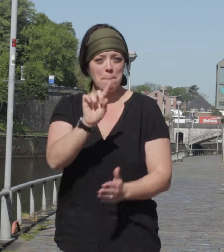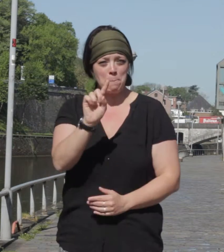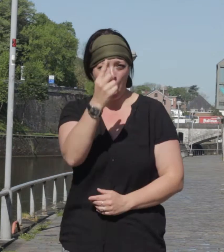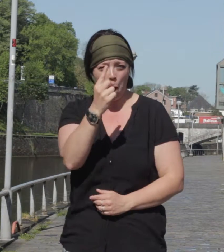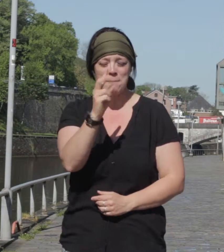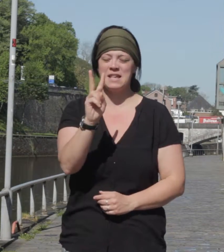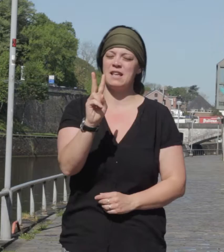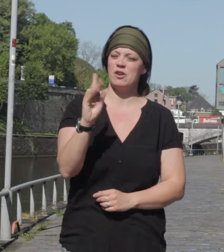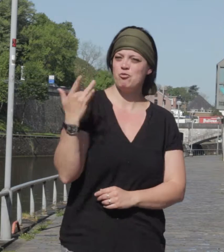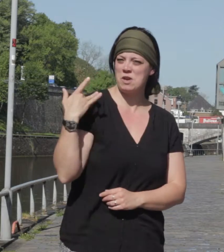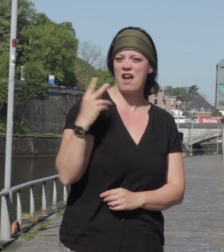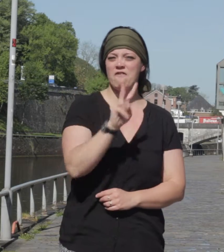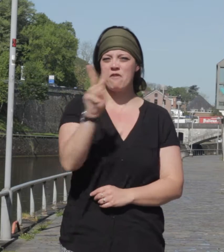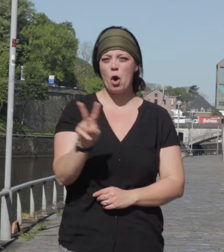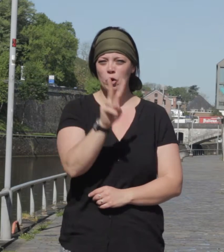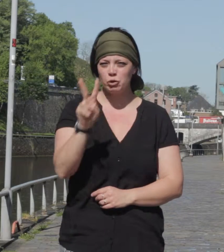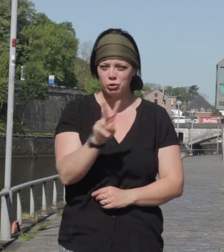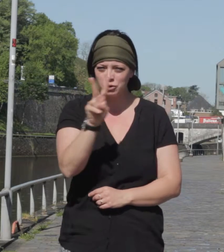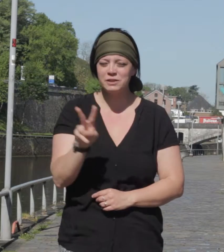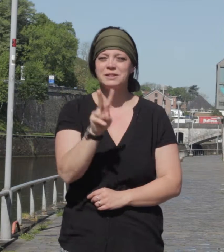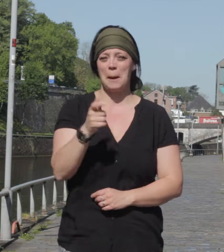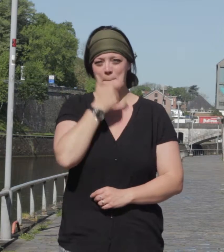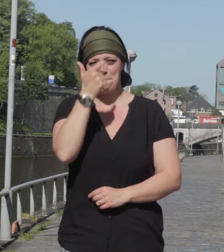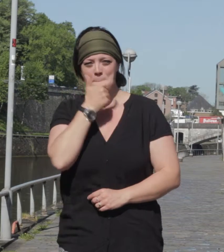le vendredi 1er juillet 2016 au parc à mitraille de Cours-Saint-Étienne.